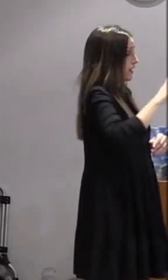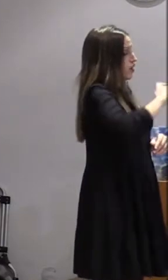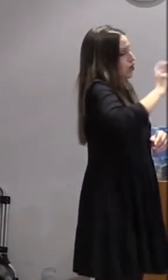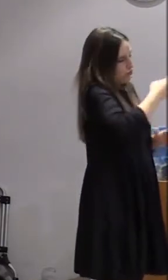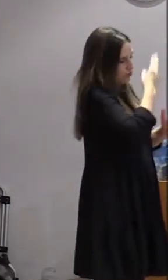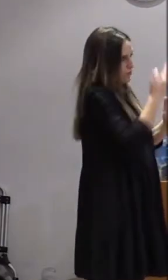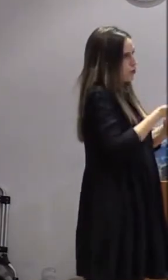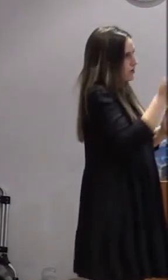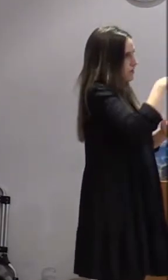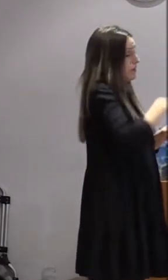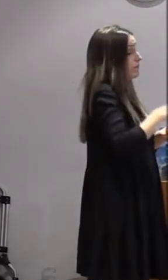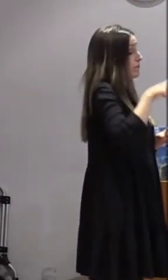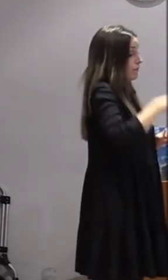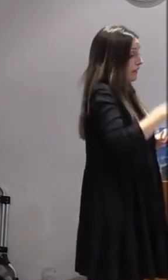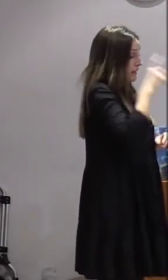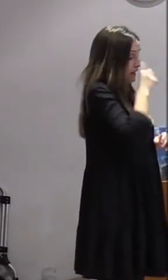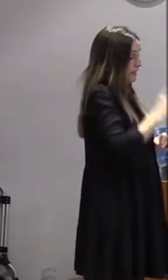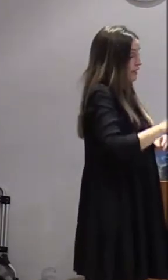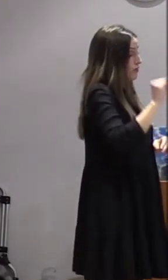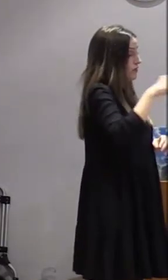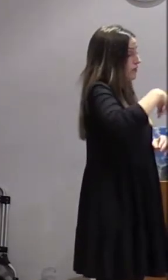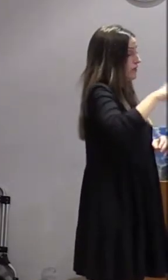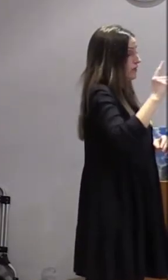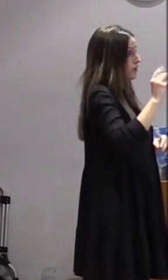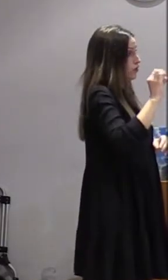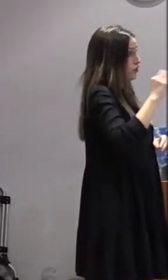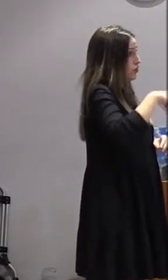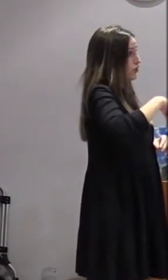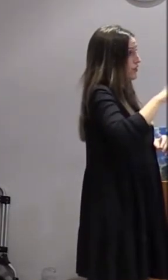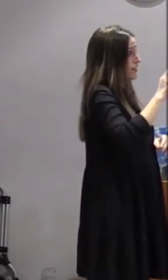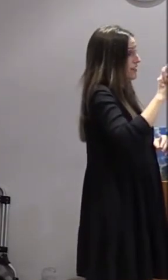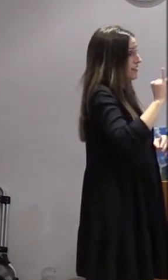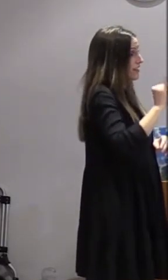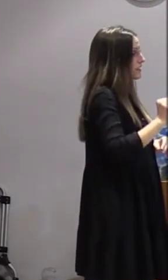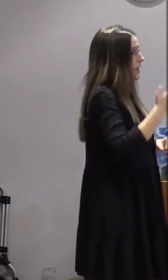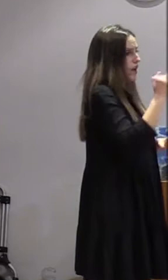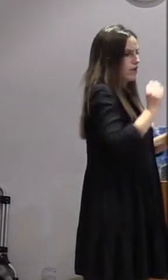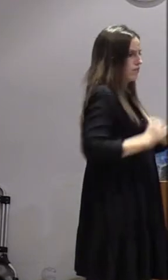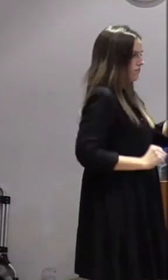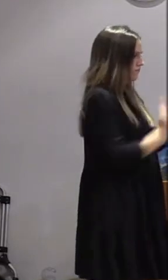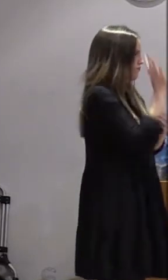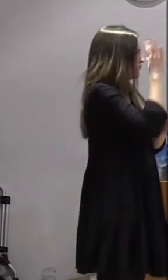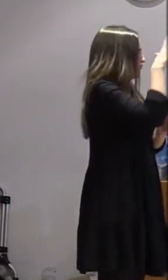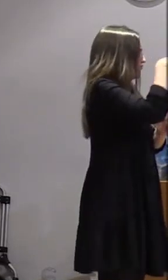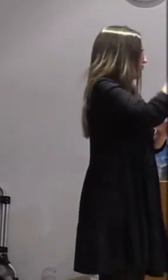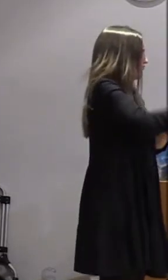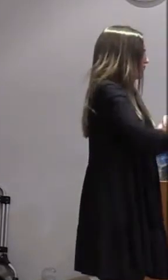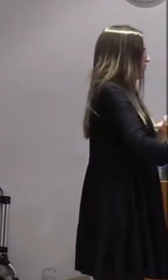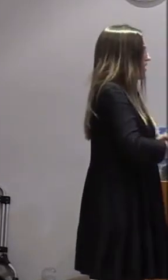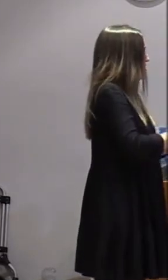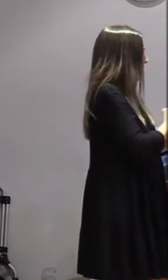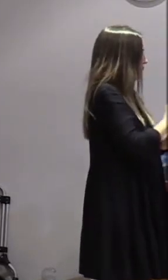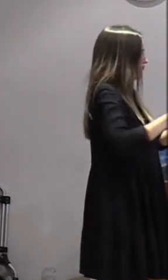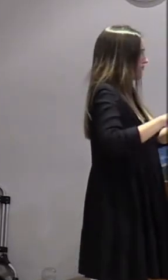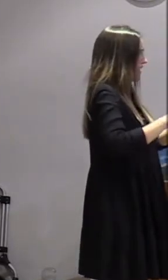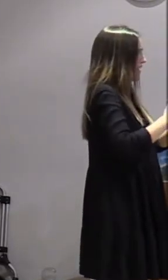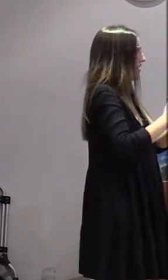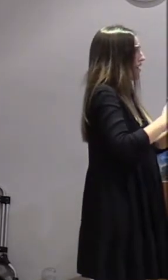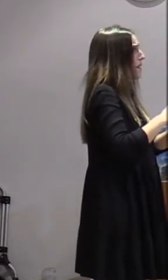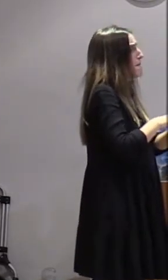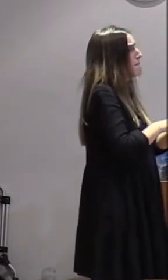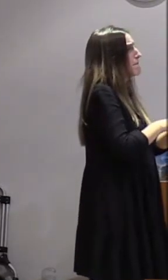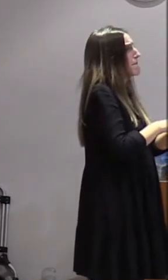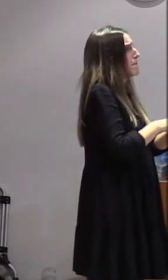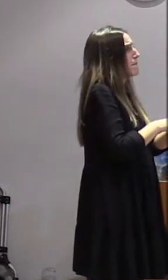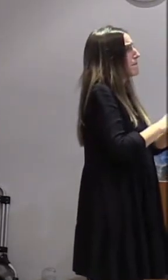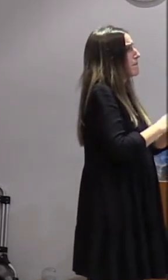en Indonesia tiene lugar una supererupción volcánica, la de Tambora, la mayor que ha habido en la Tierra en los últimos 10.000 años, no ha vuelto a haber algo parecido,